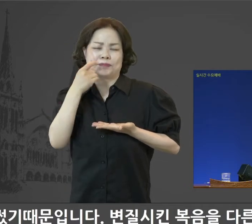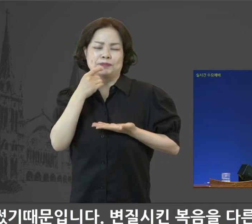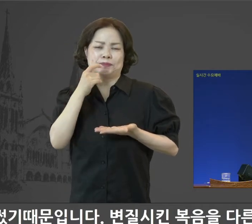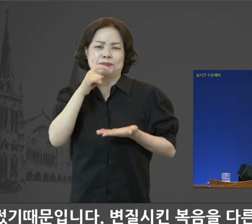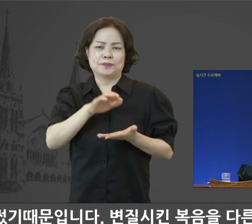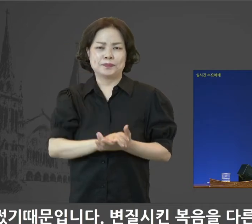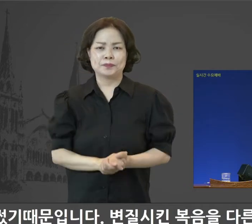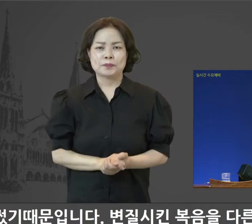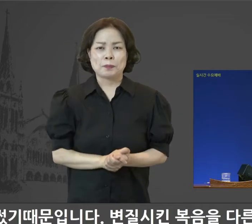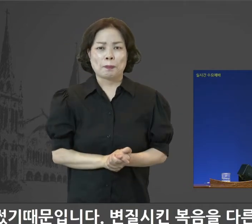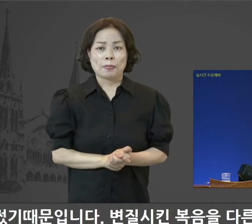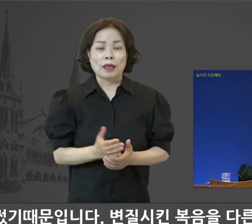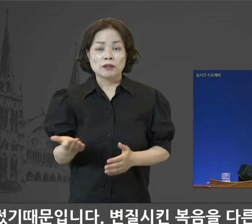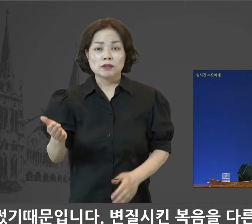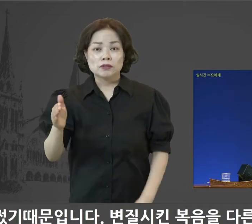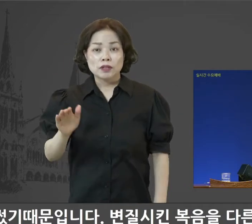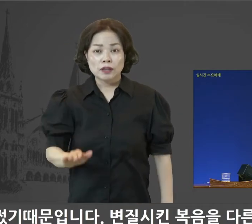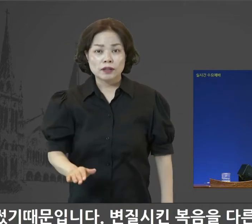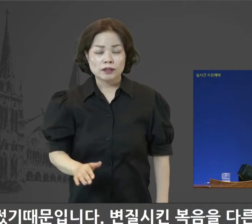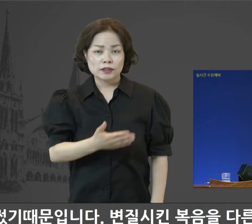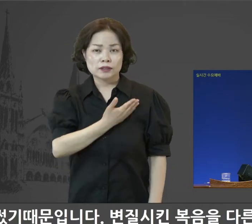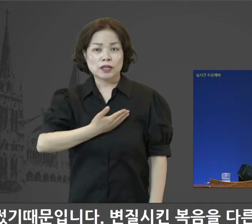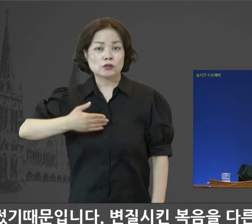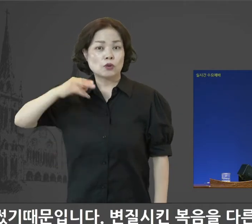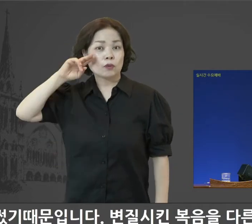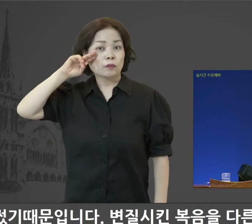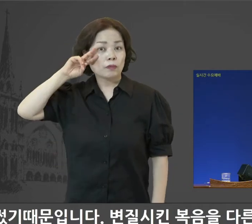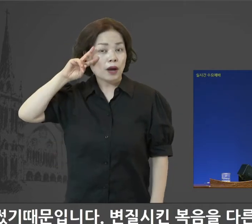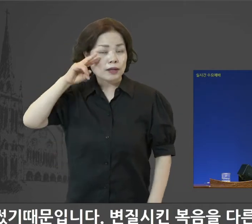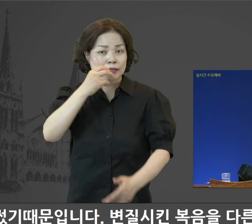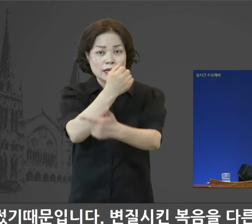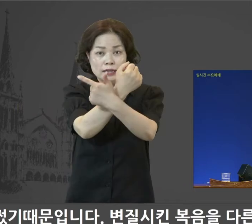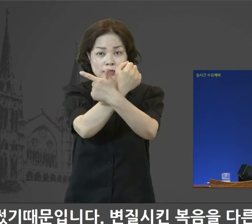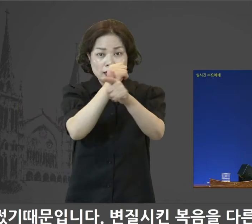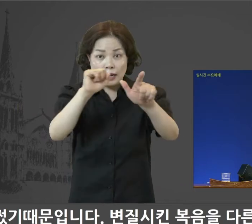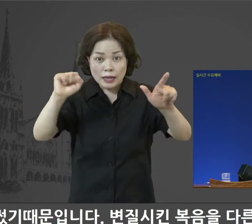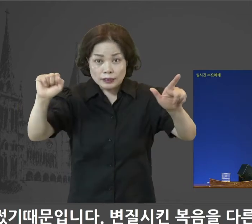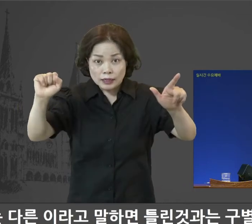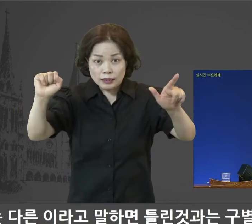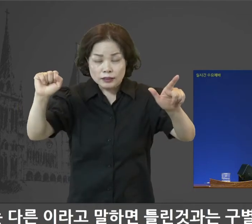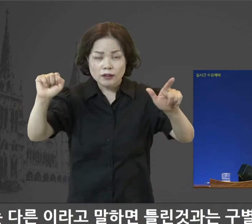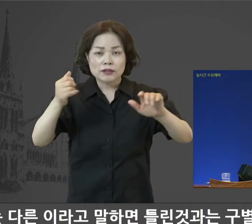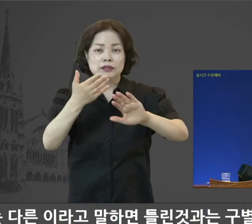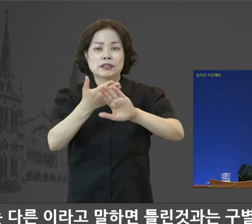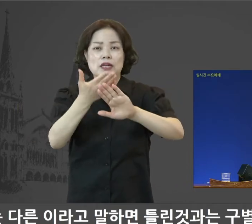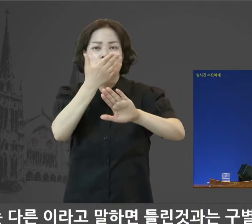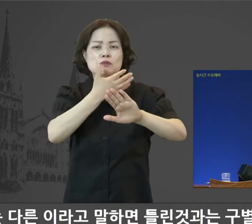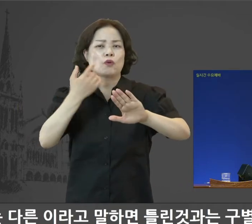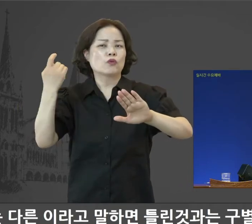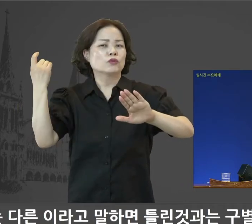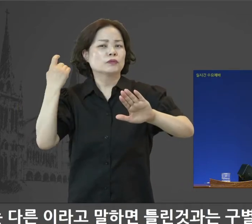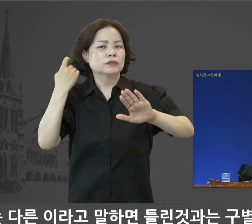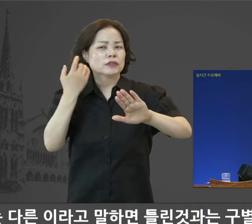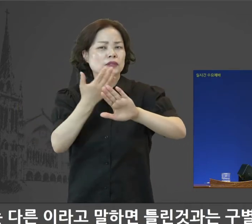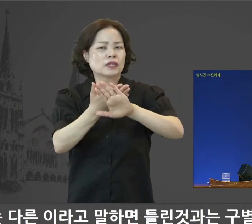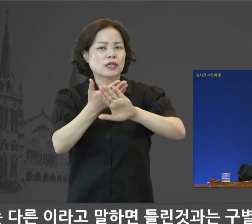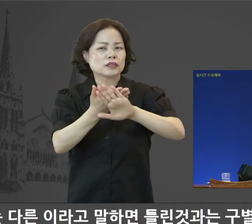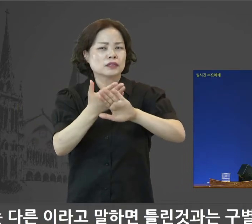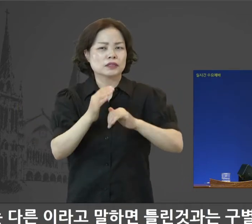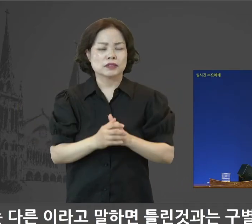쉽습니다. 그런데 사도 바울이 갈라디아서에서 다른 복음이라고 했을 때 이